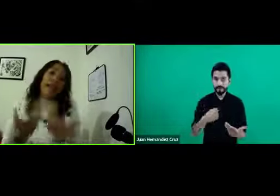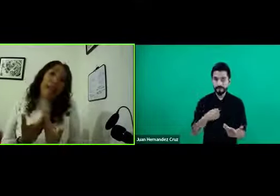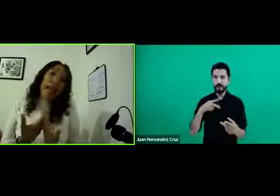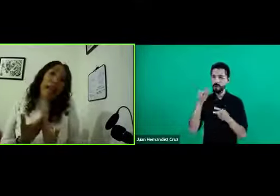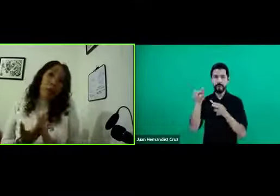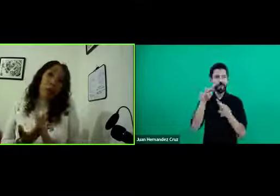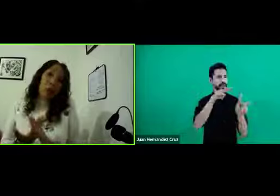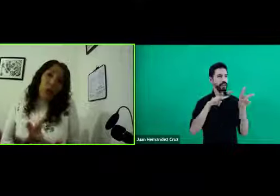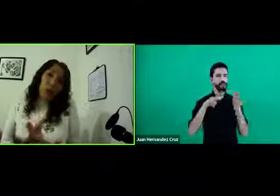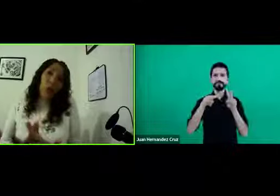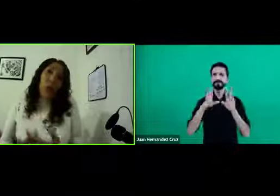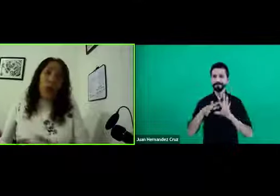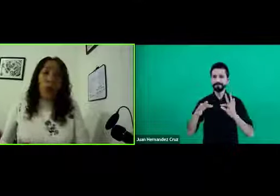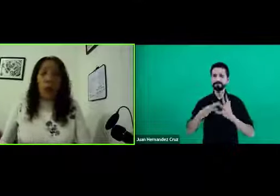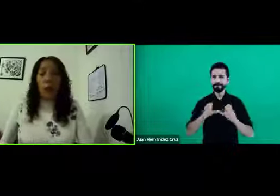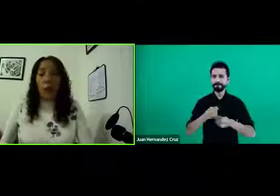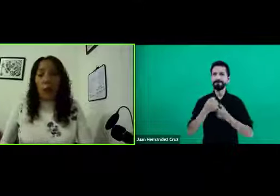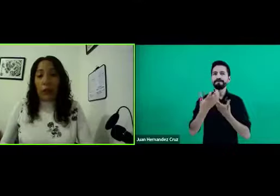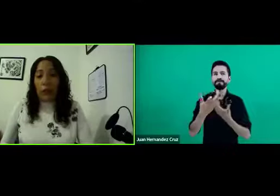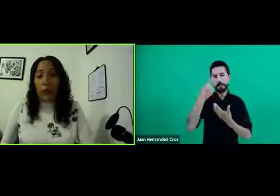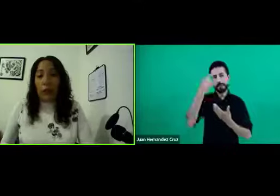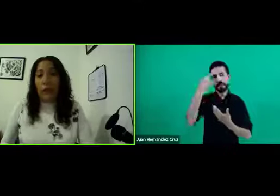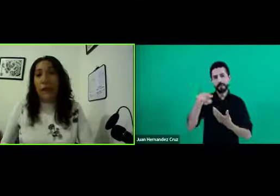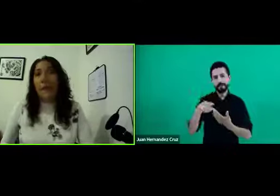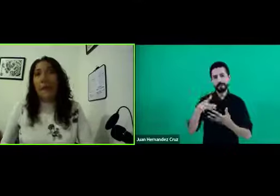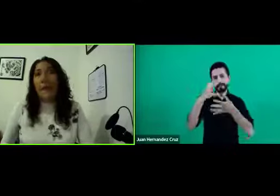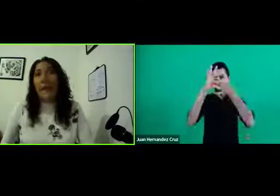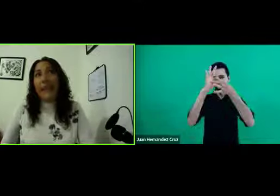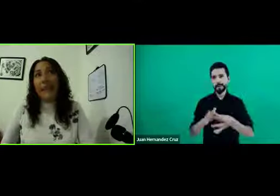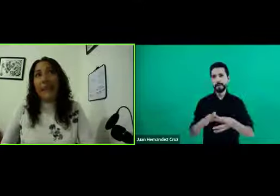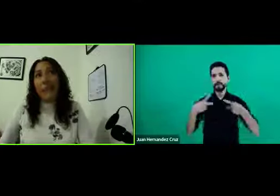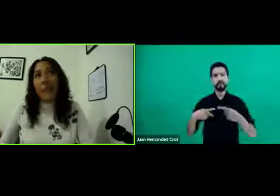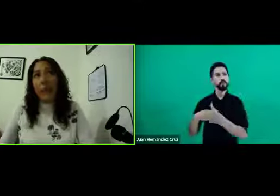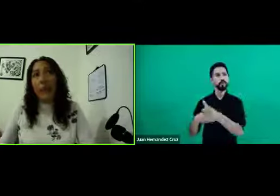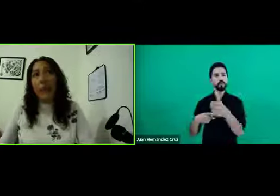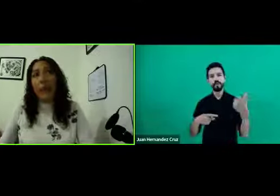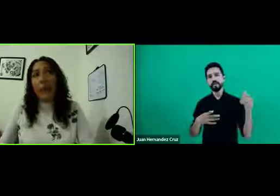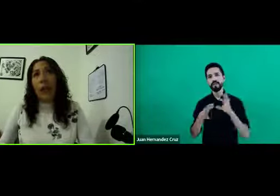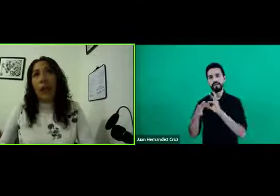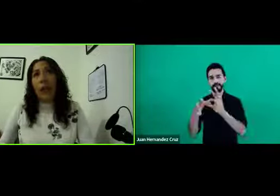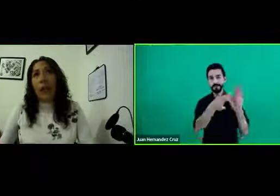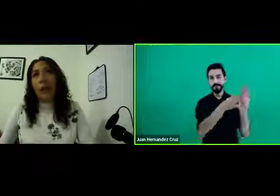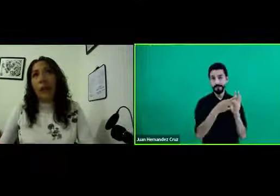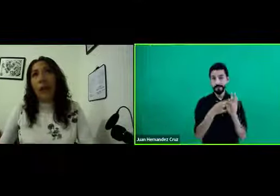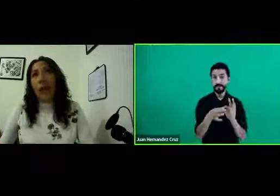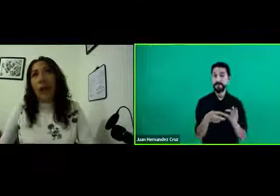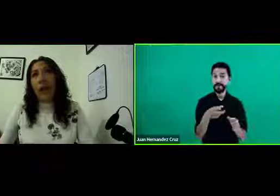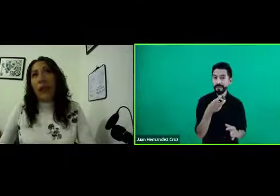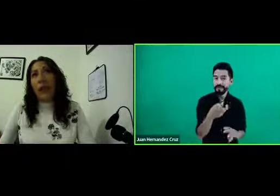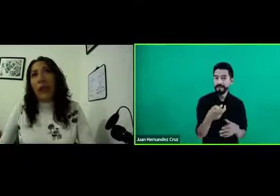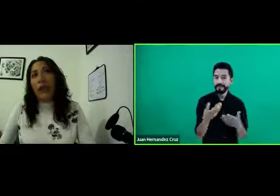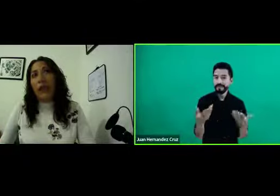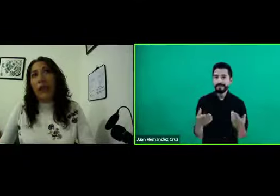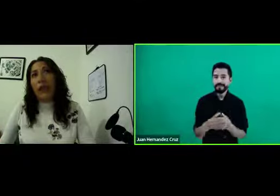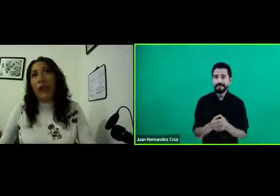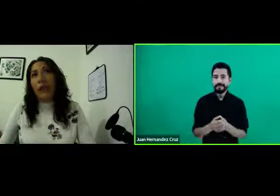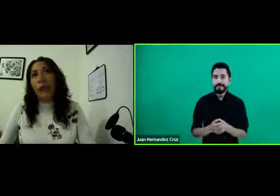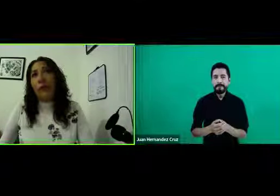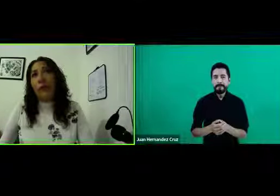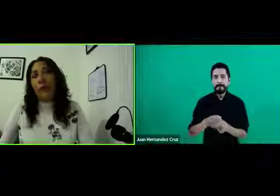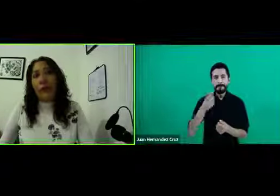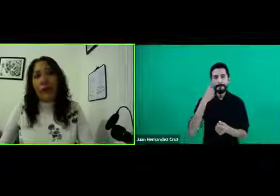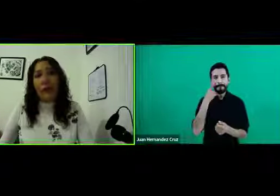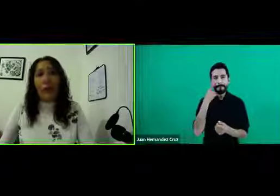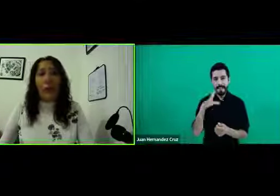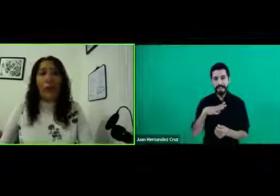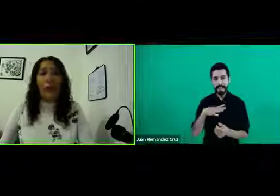poder entrar en comunión con las otras personas. En este sentido, digamos, hay una serie de